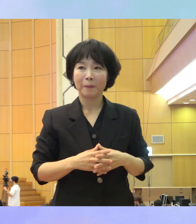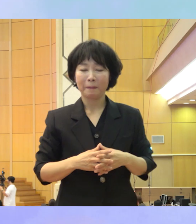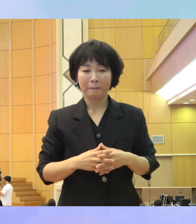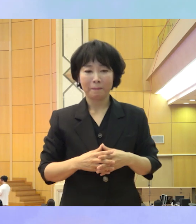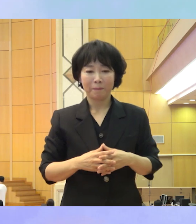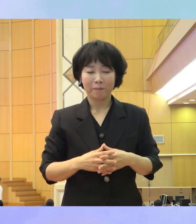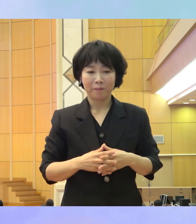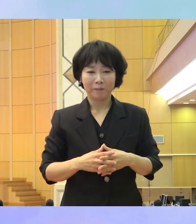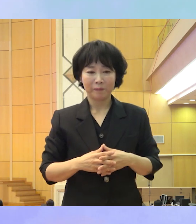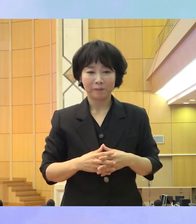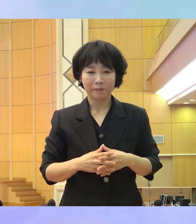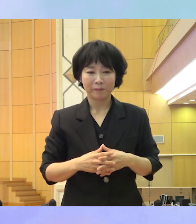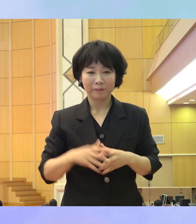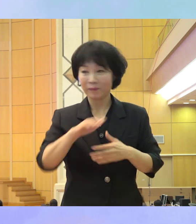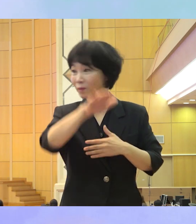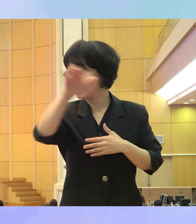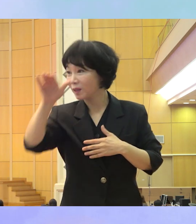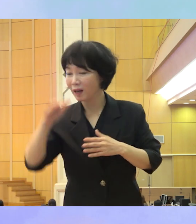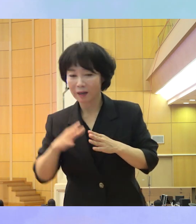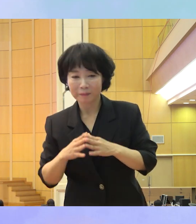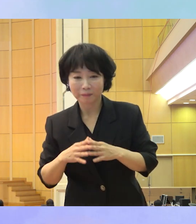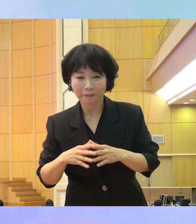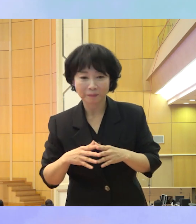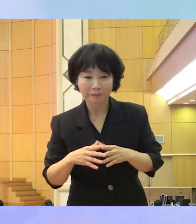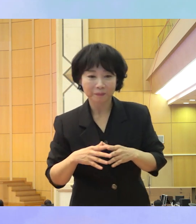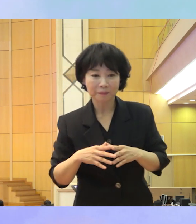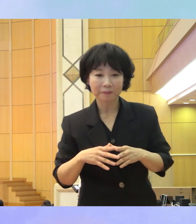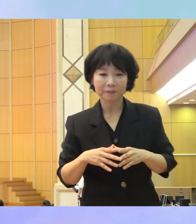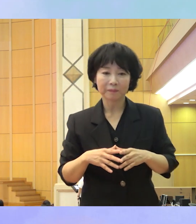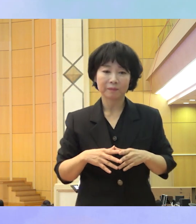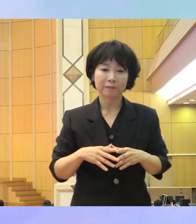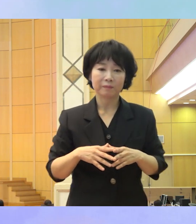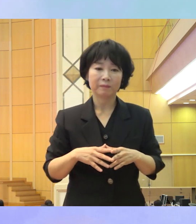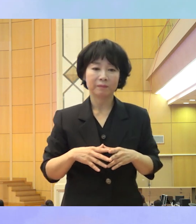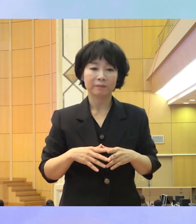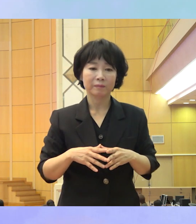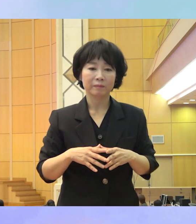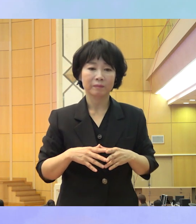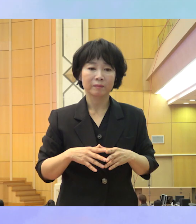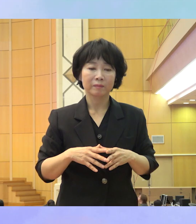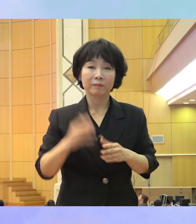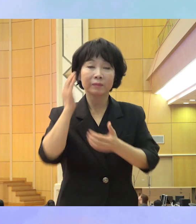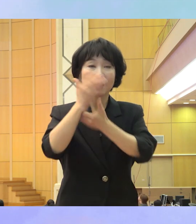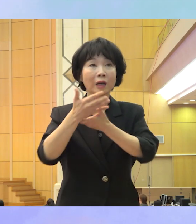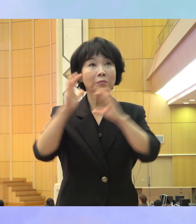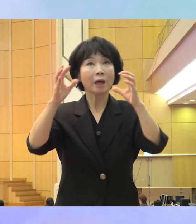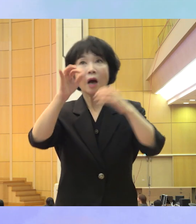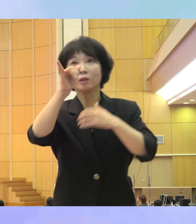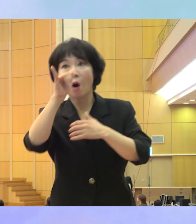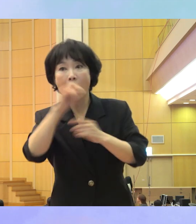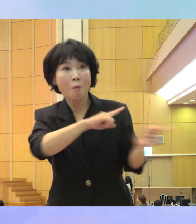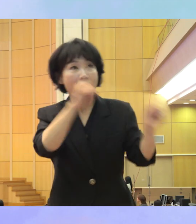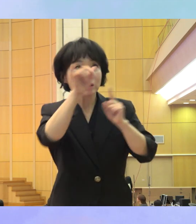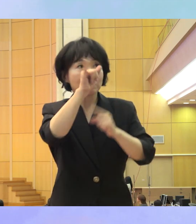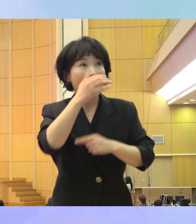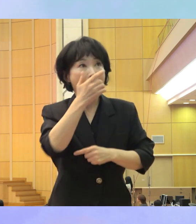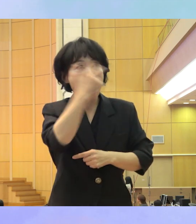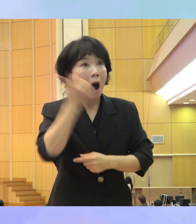이렇게 아들도 믿음 없이 그랬던 자가 이런 걸 통해서 천국이 있는 걸 알고 부활이 있는 걸